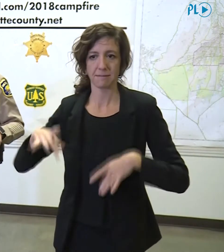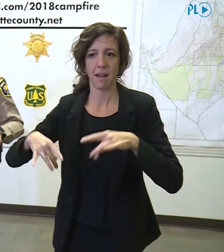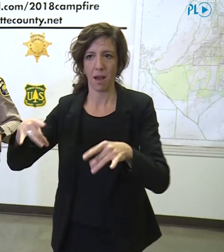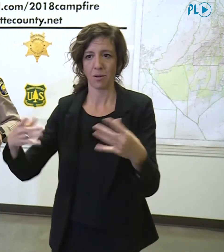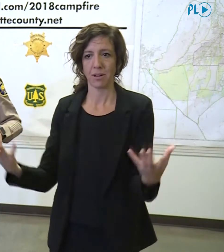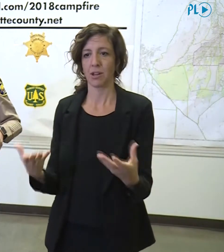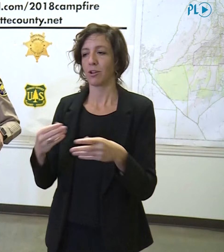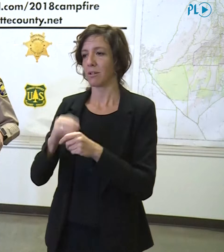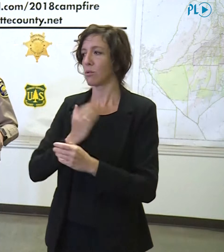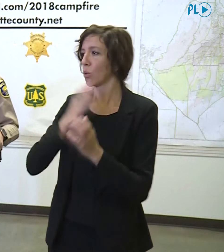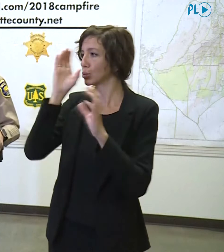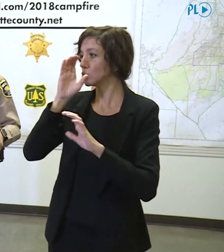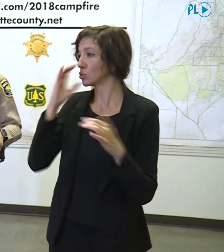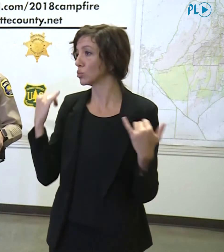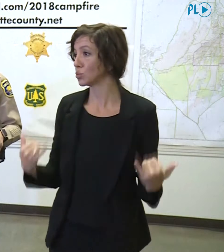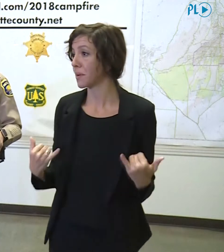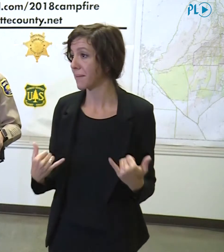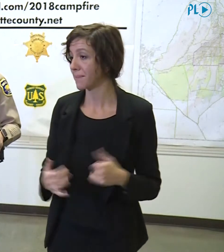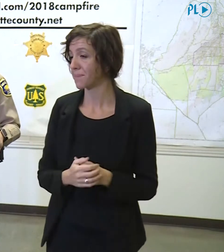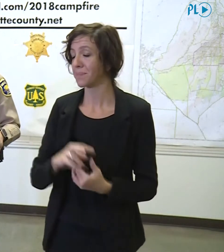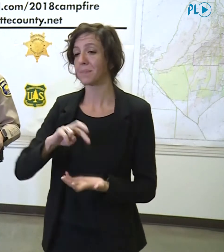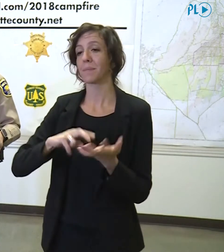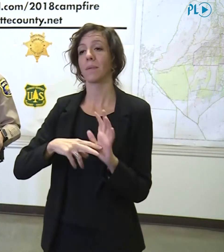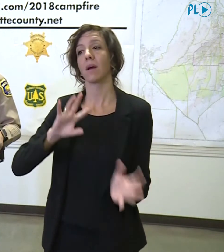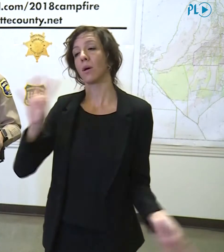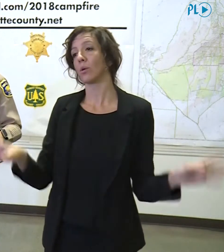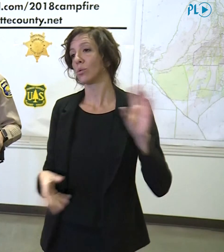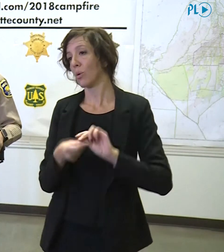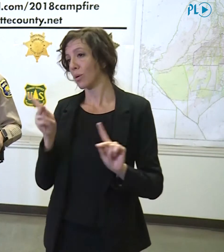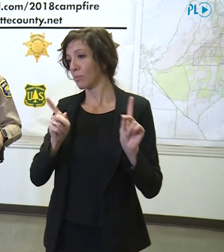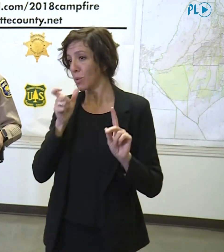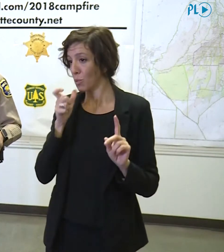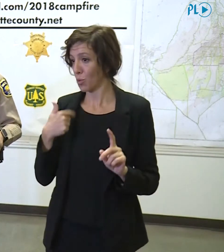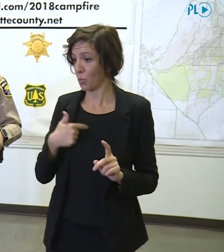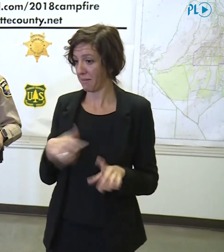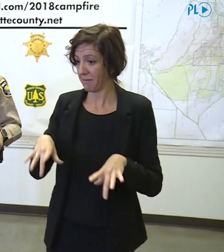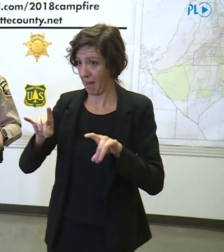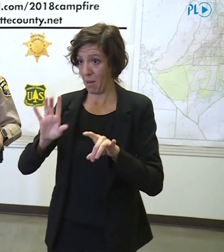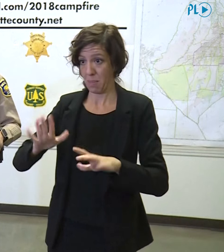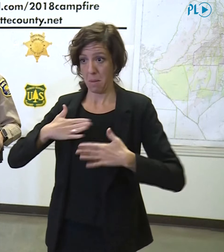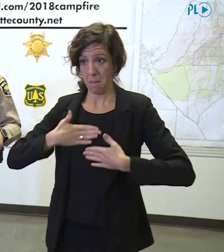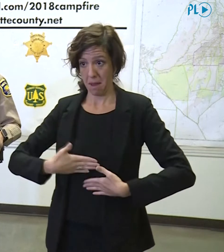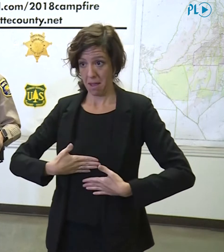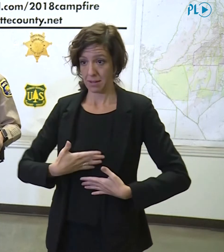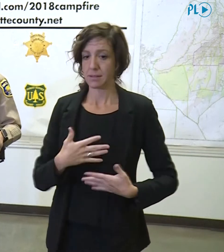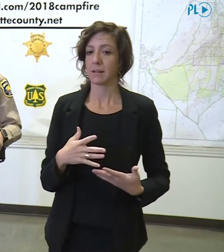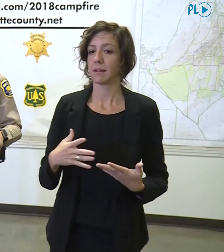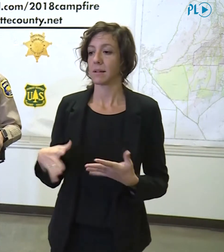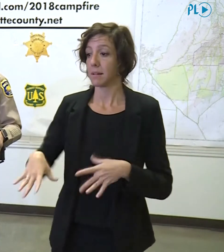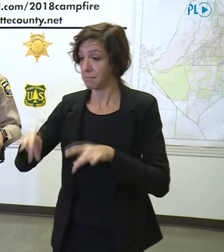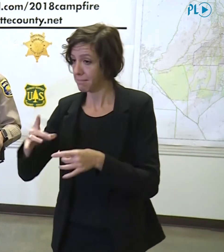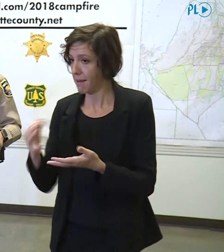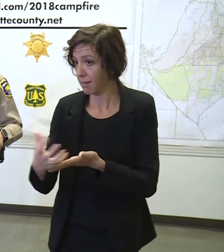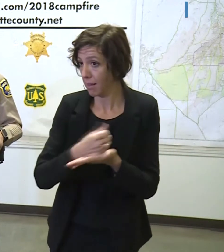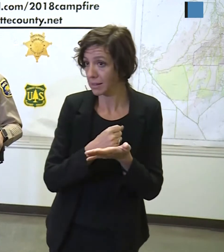labores de búsqueda y eso lleva el número total de restos humanos localizados hasta ahora a 71